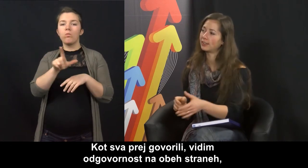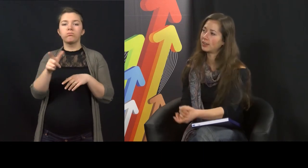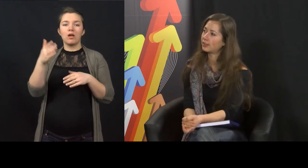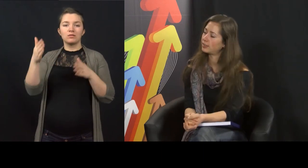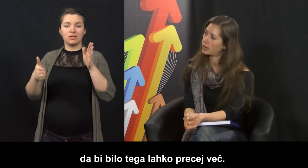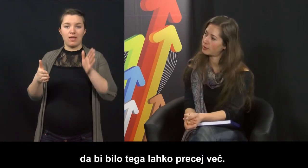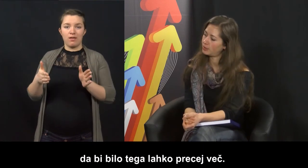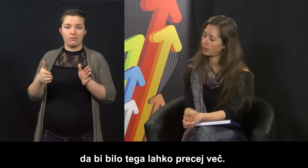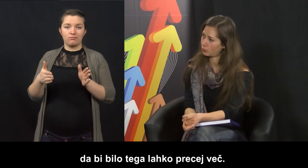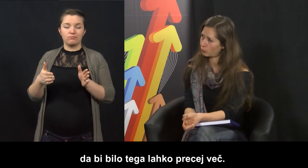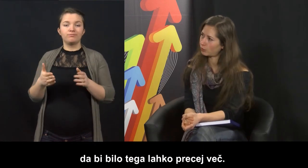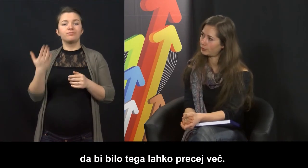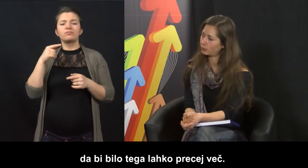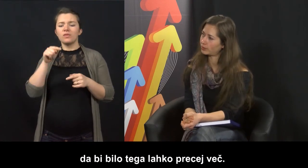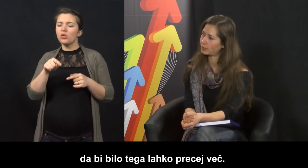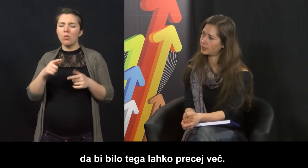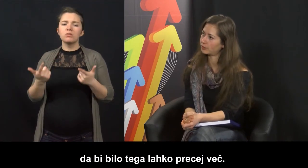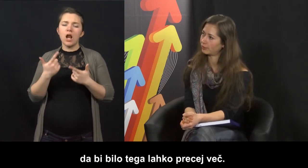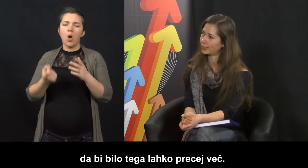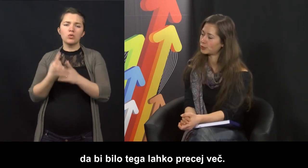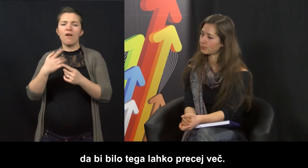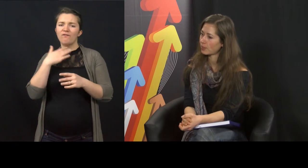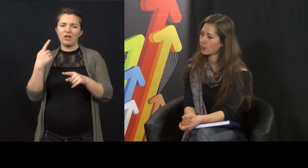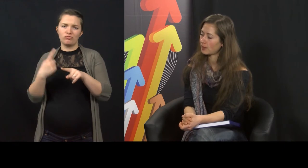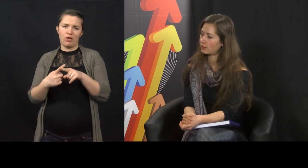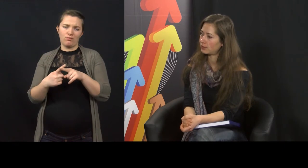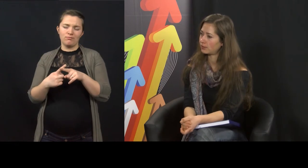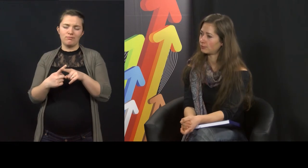stranih, da bi lahko bilo tega bistveno več.